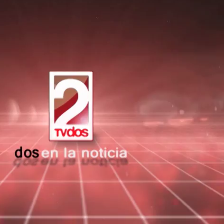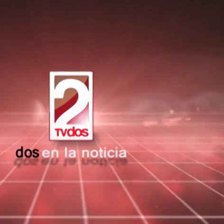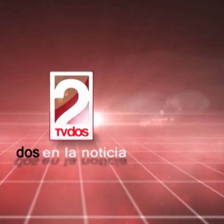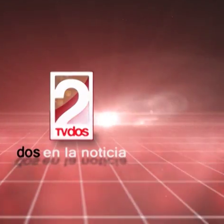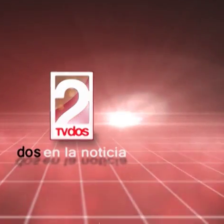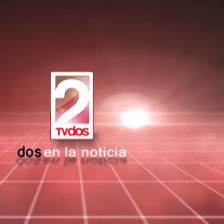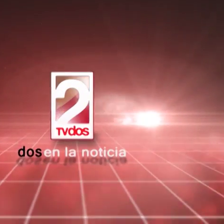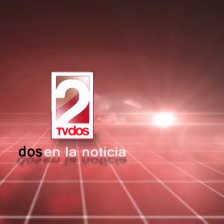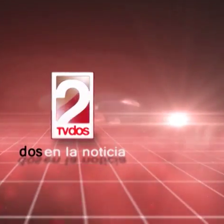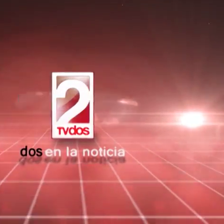¡Gracias! ¡Gracias! ¡Gracias!